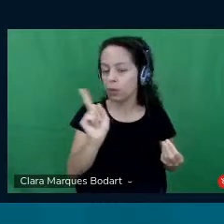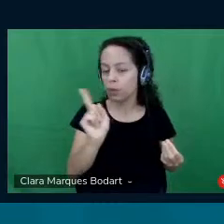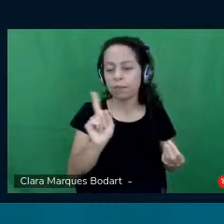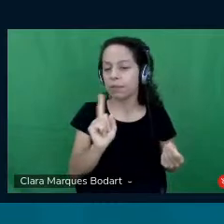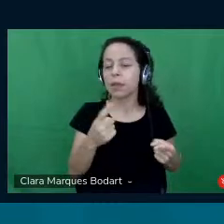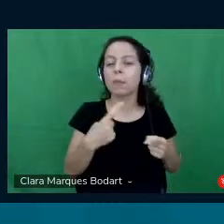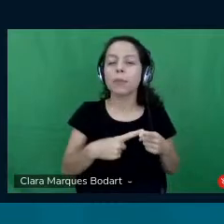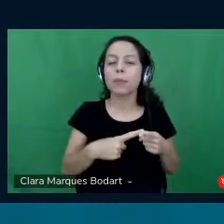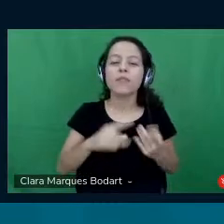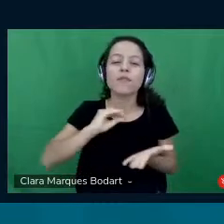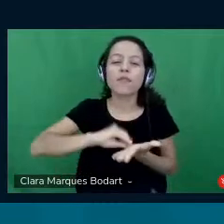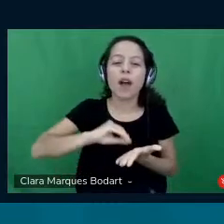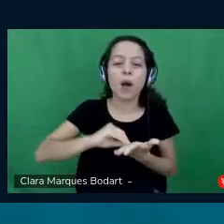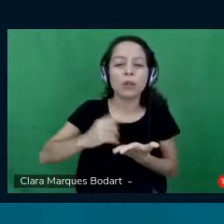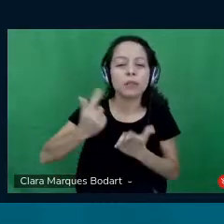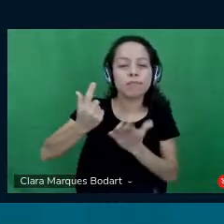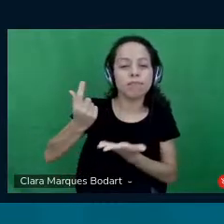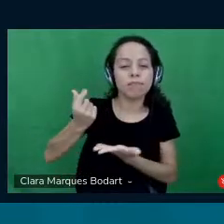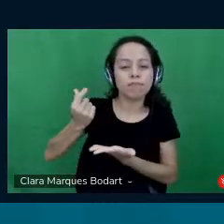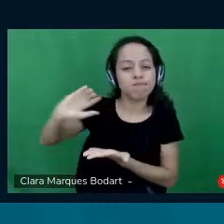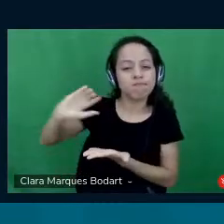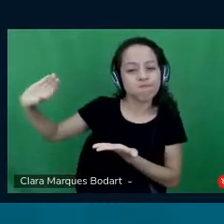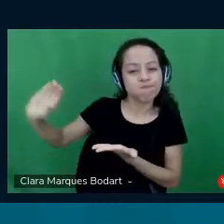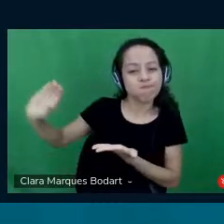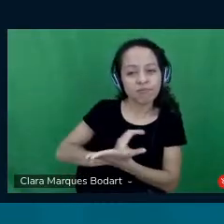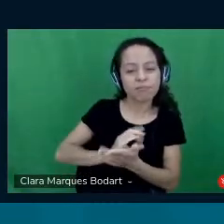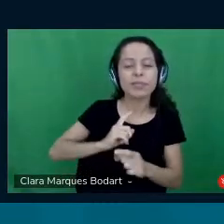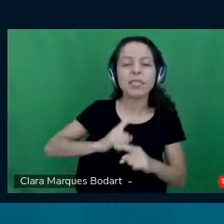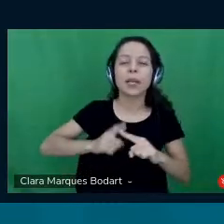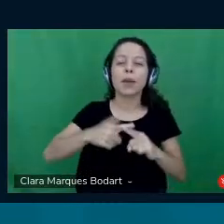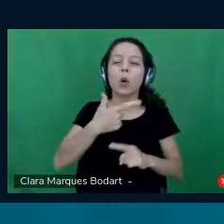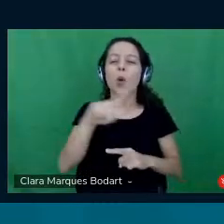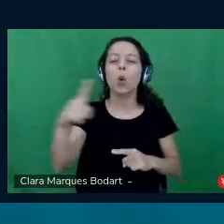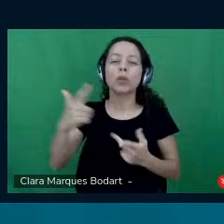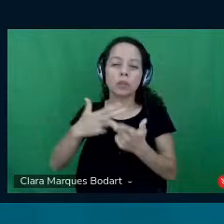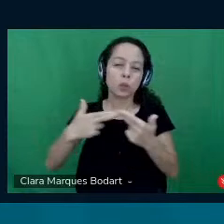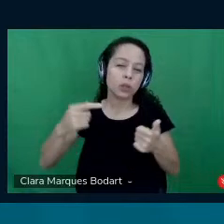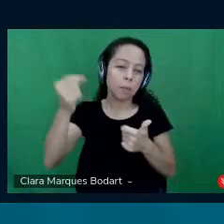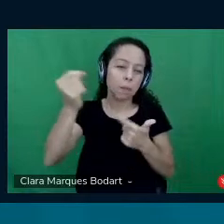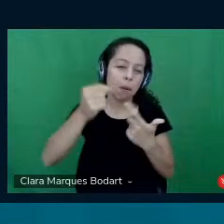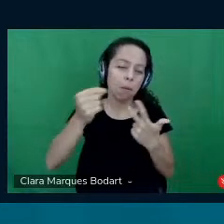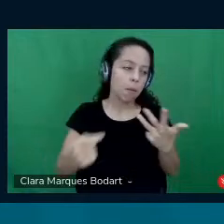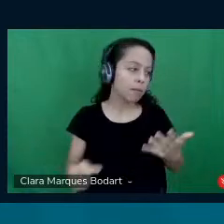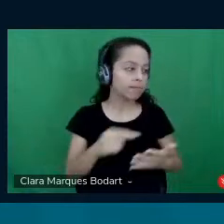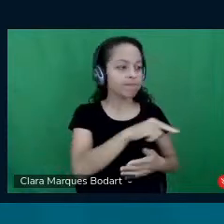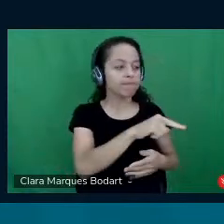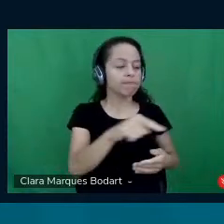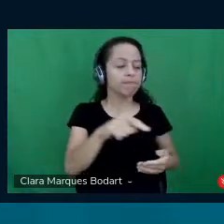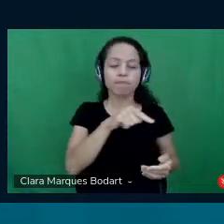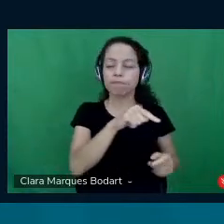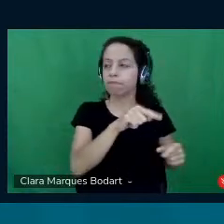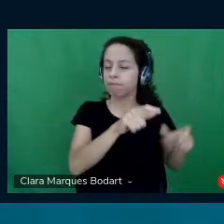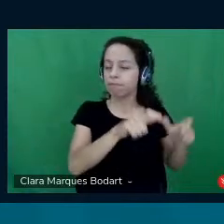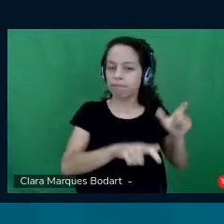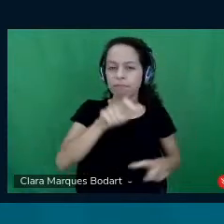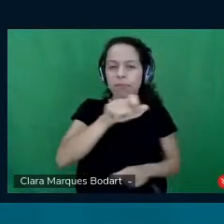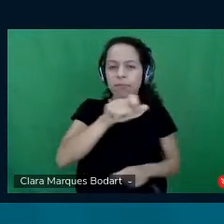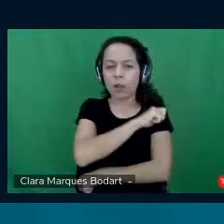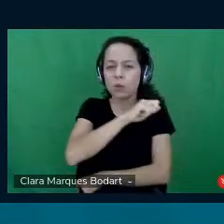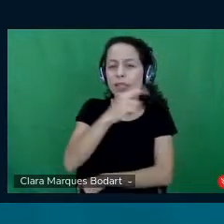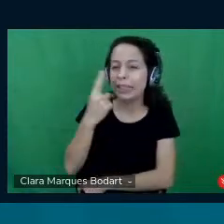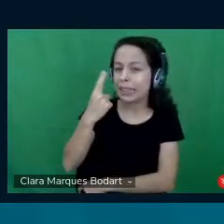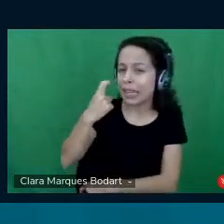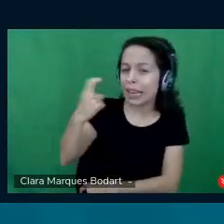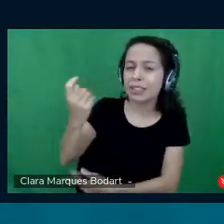profissionalização, e o baixo acesso, né, tudo isso também enfraquecia o interesse pelo tema.